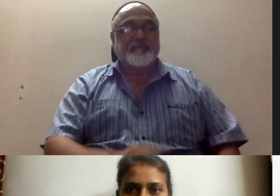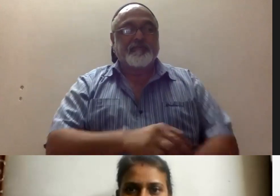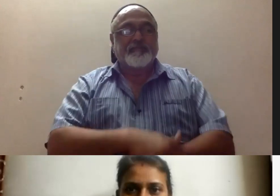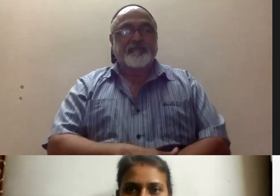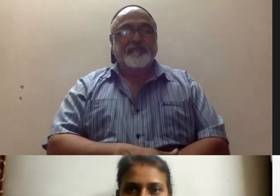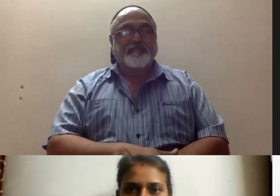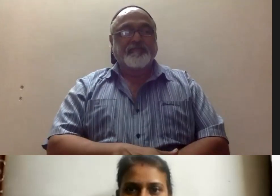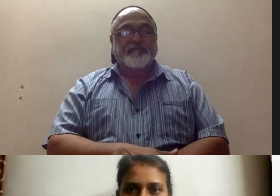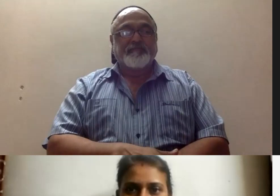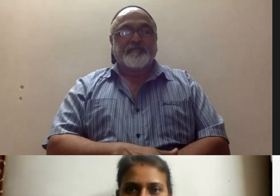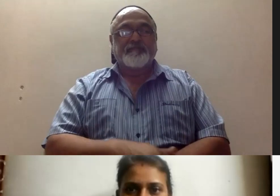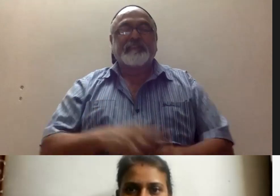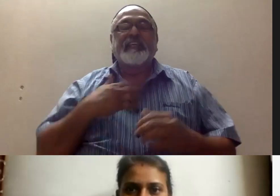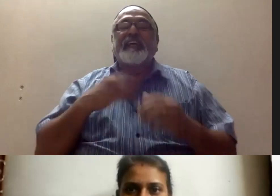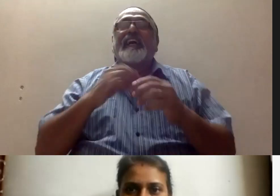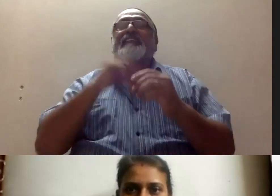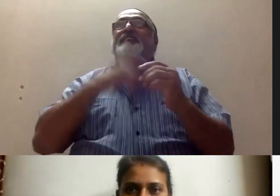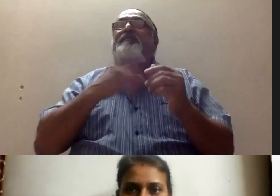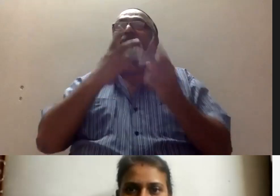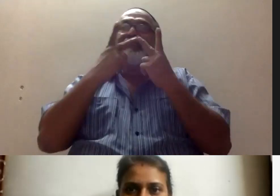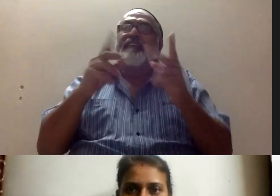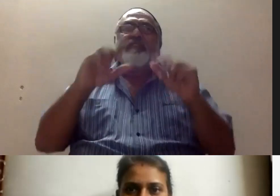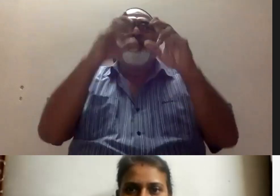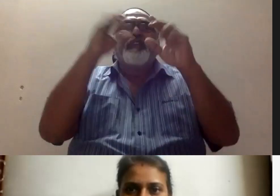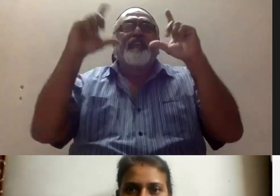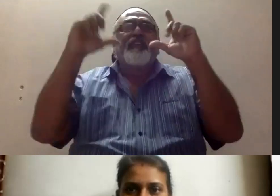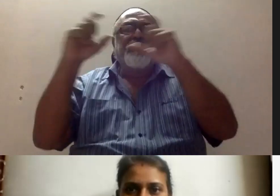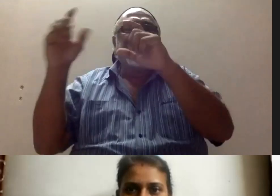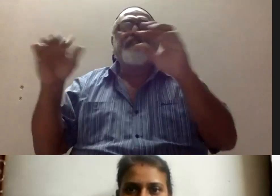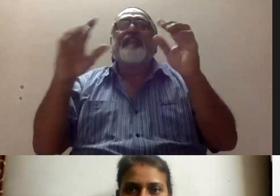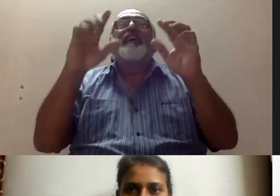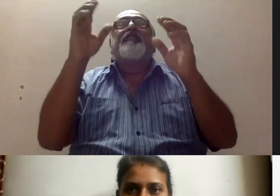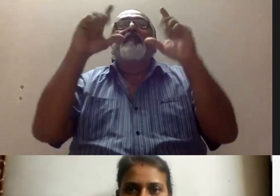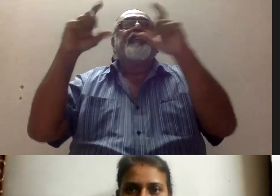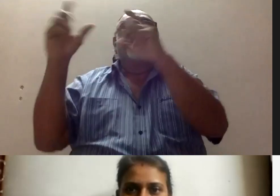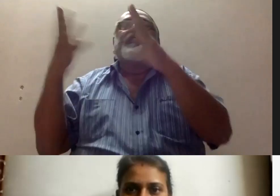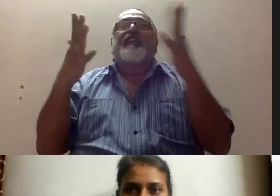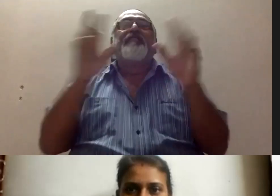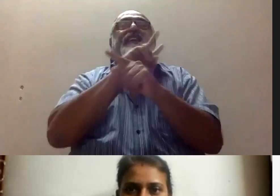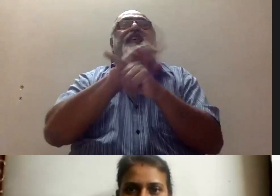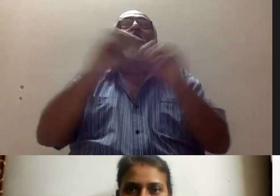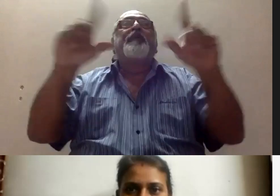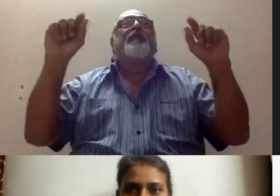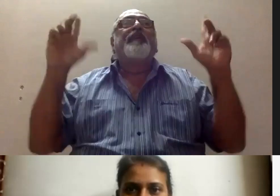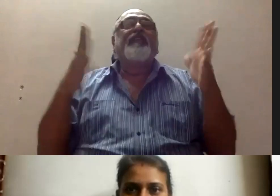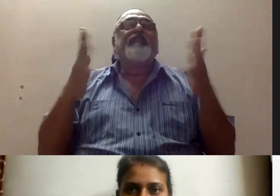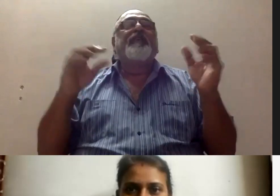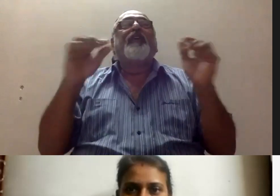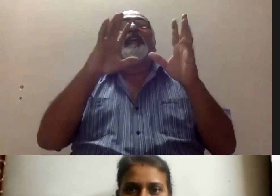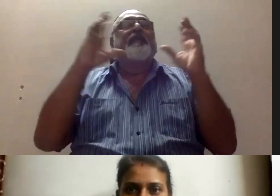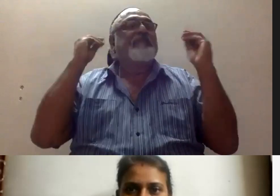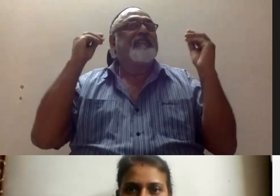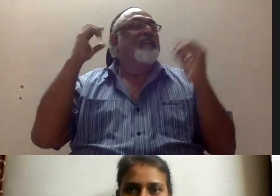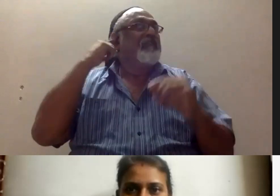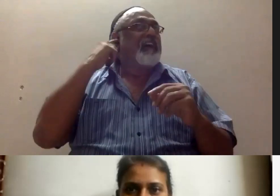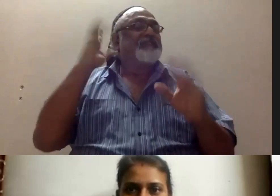So it'll be nice to see you guys on face. I think it doesn't cost much,